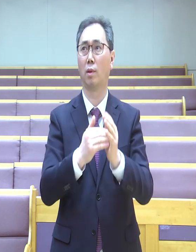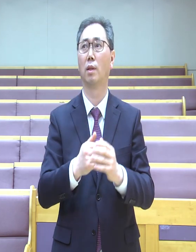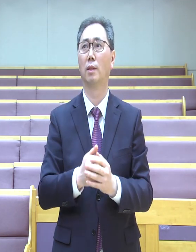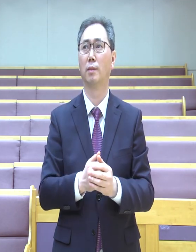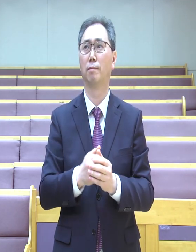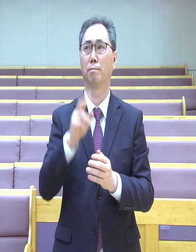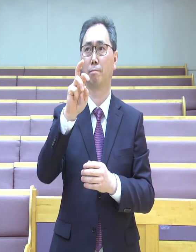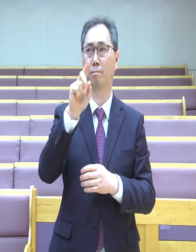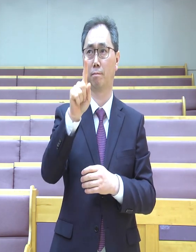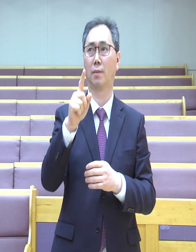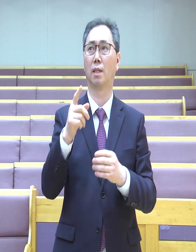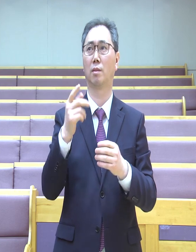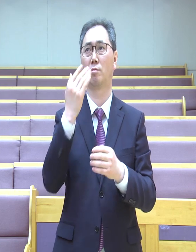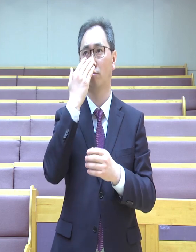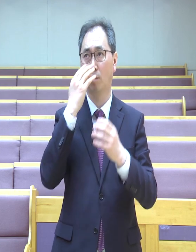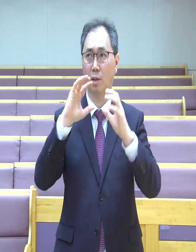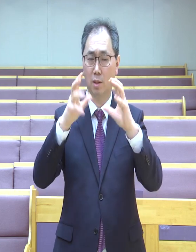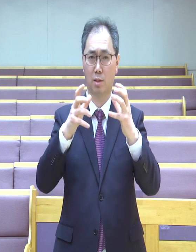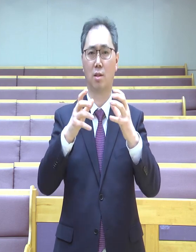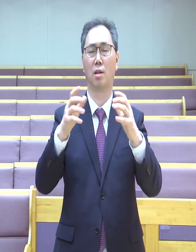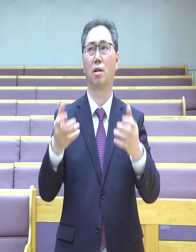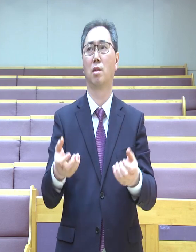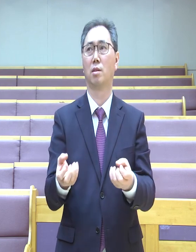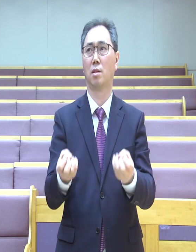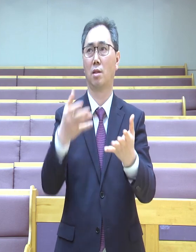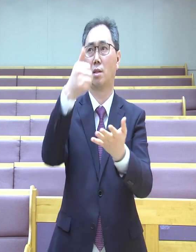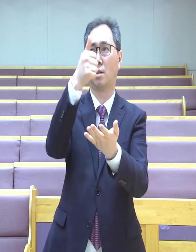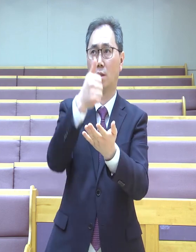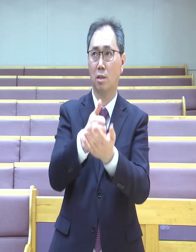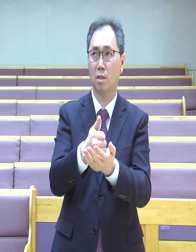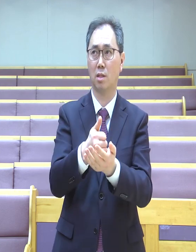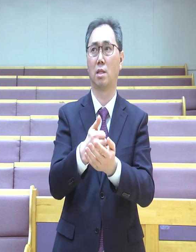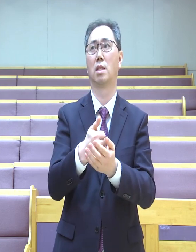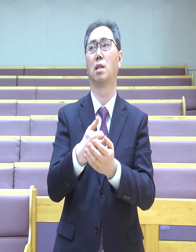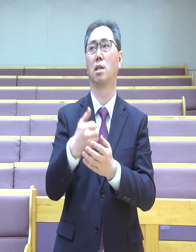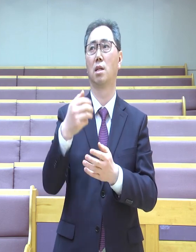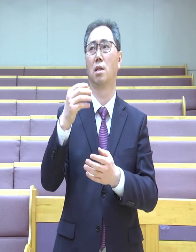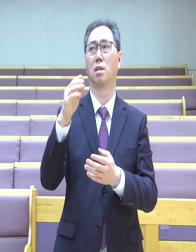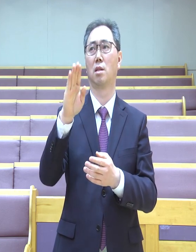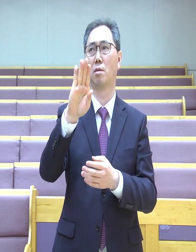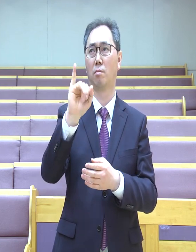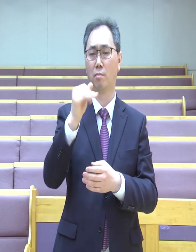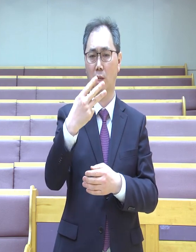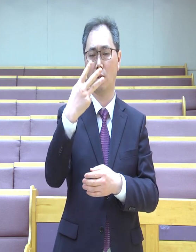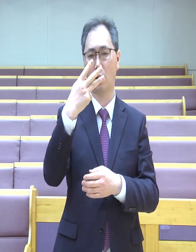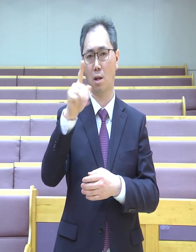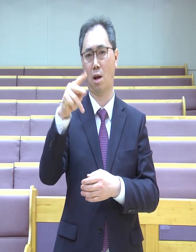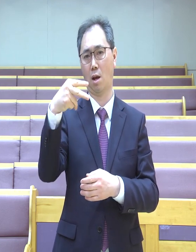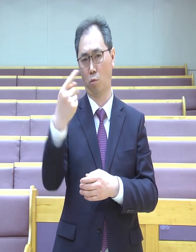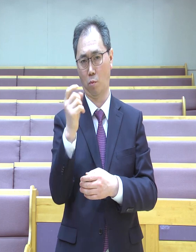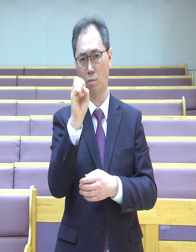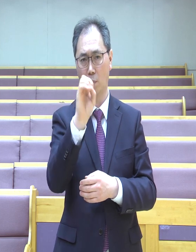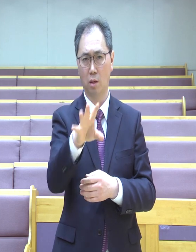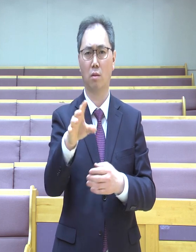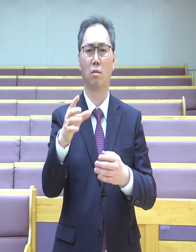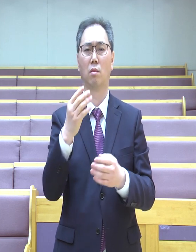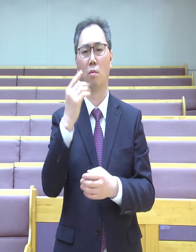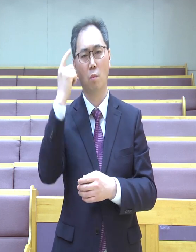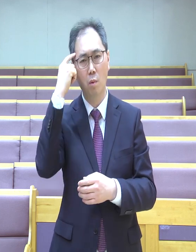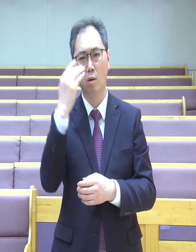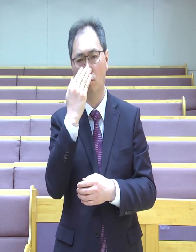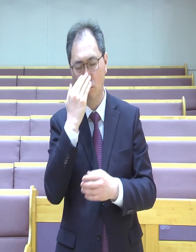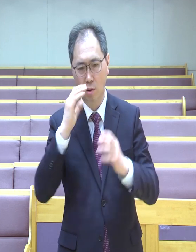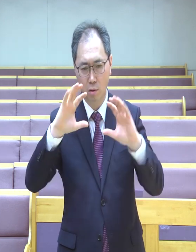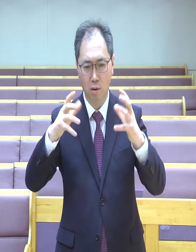말로 기록되었더라. 유대인의 대제사장들이 빌라도에게 이르되 유대인의 왕이라 쓰지 말고 자칭